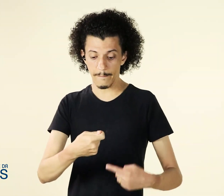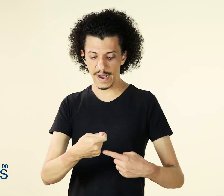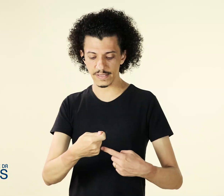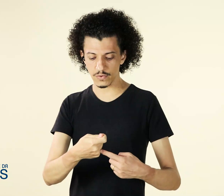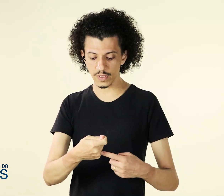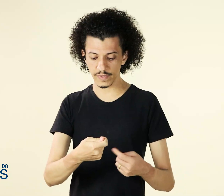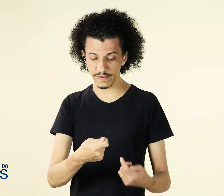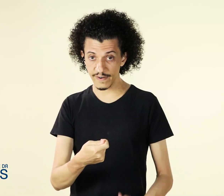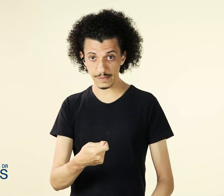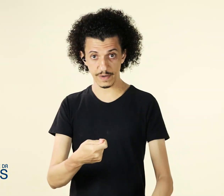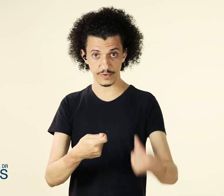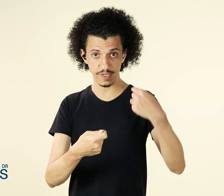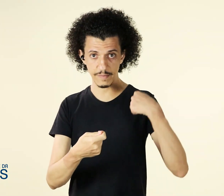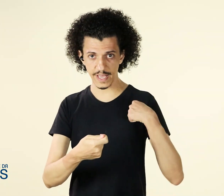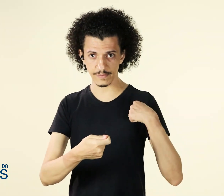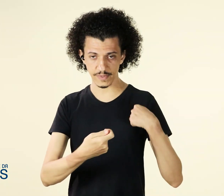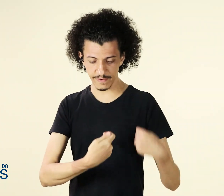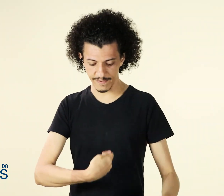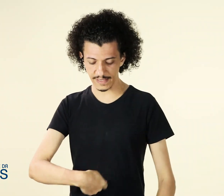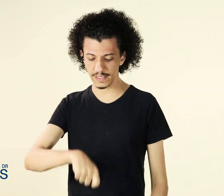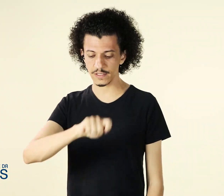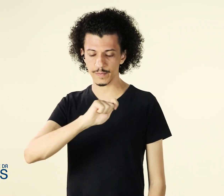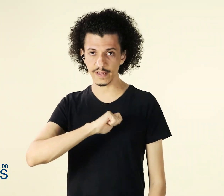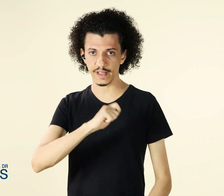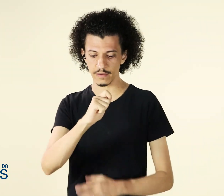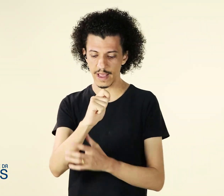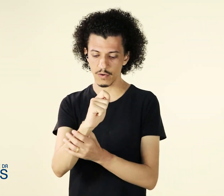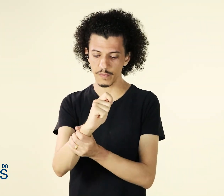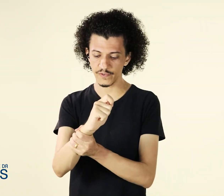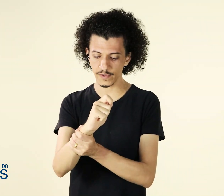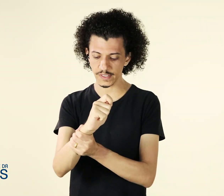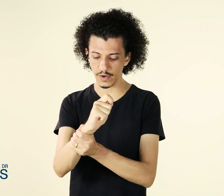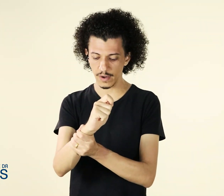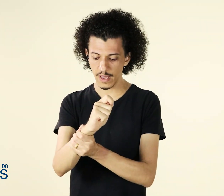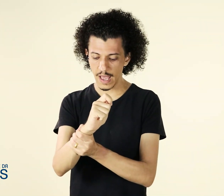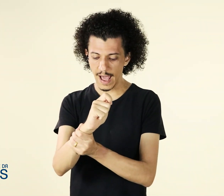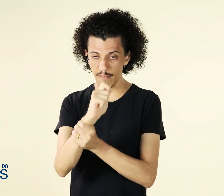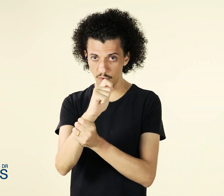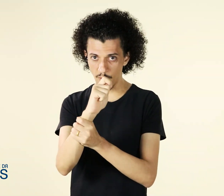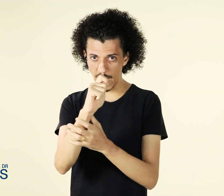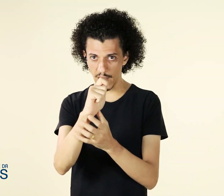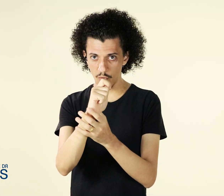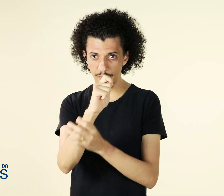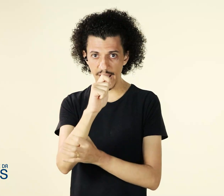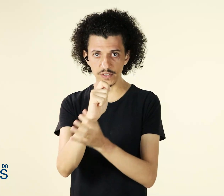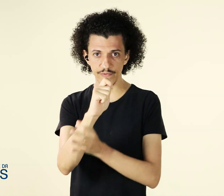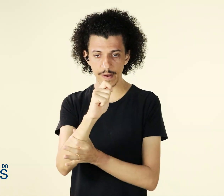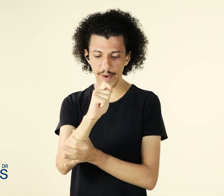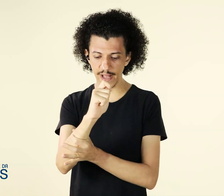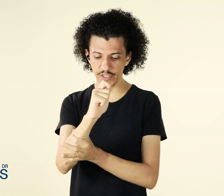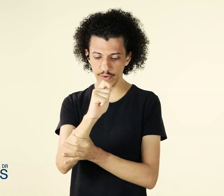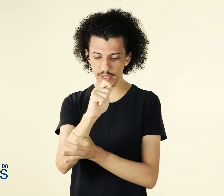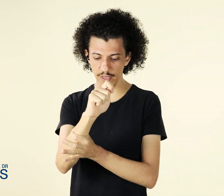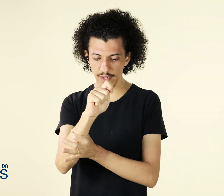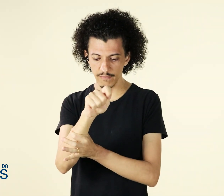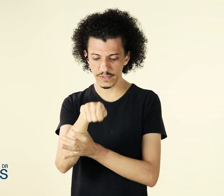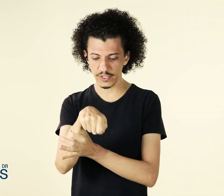Mas quando você faz para você mesmo, você faz isso para dentro. É como se fosse assim, ó. O braço fica paradinho aqui. Você